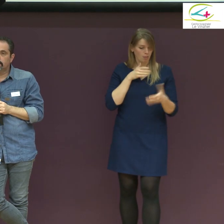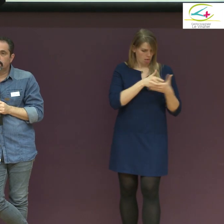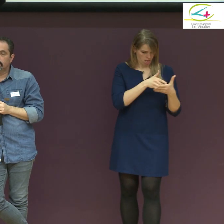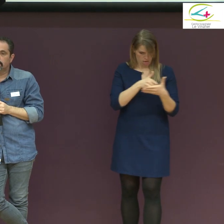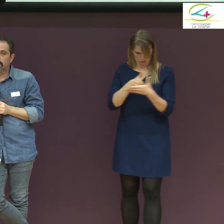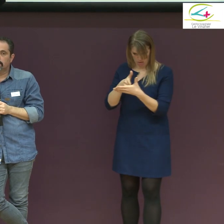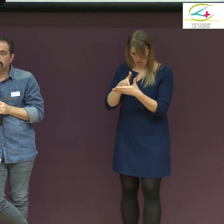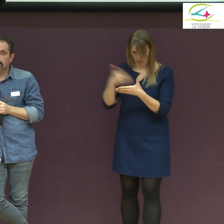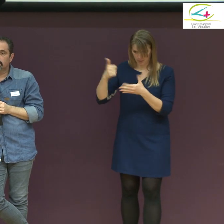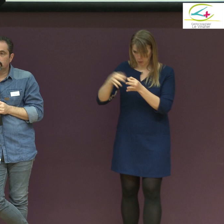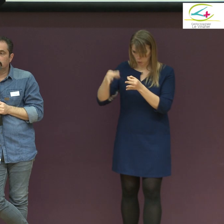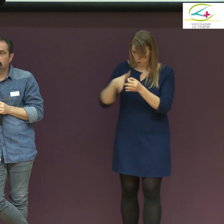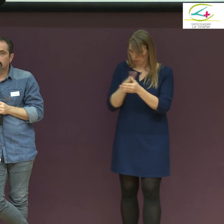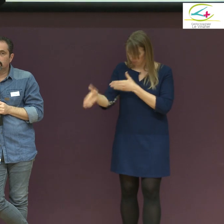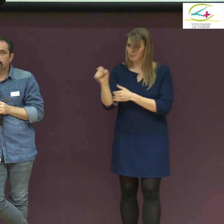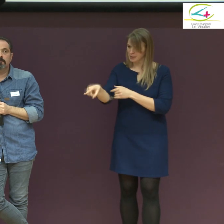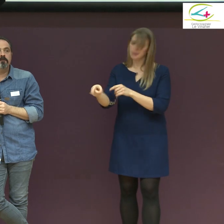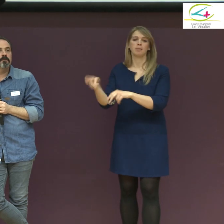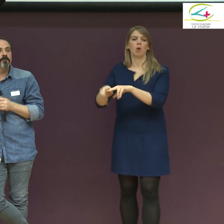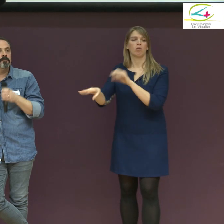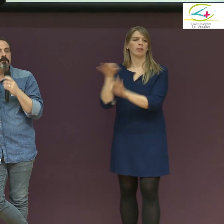plus les solutions qu'il peut y avoir.